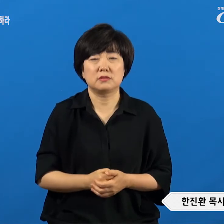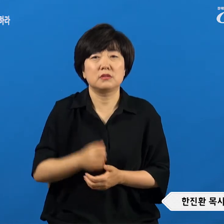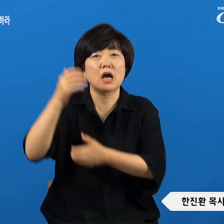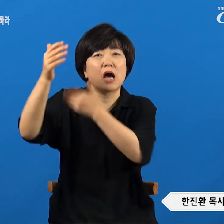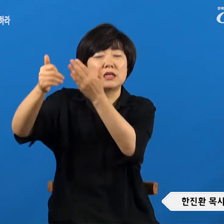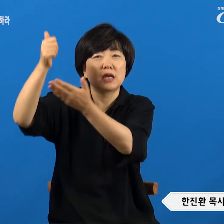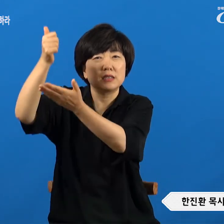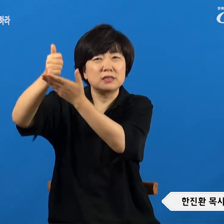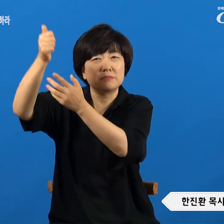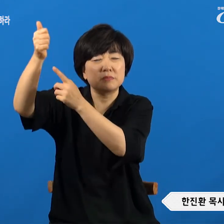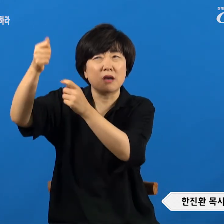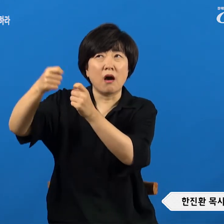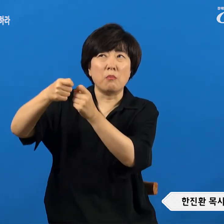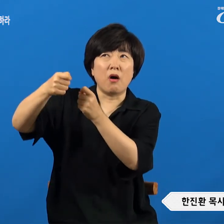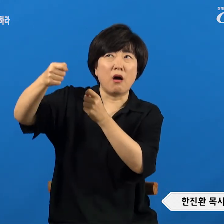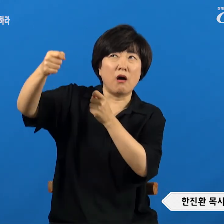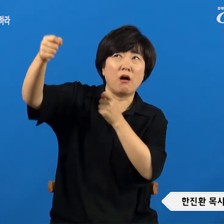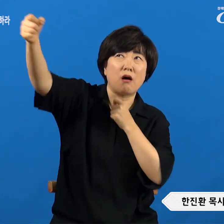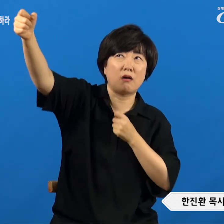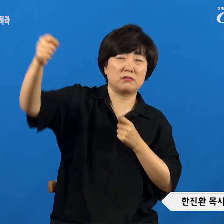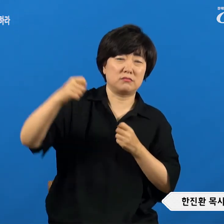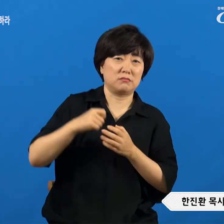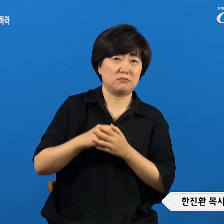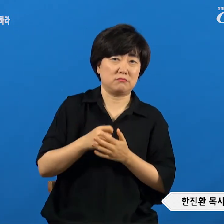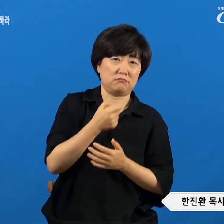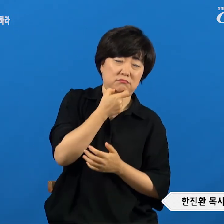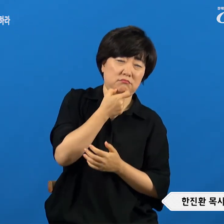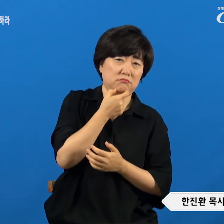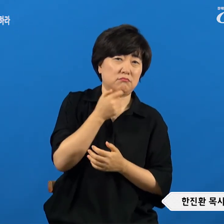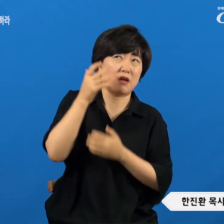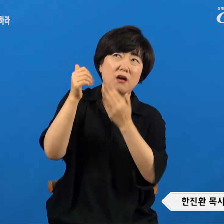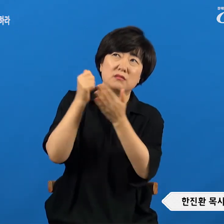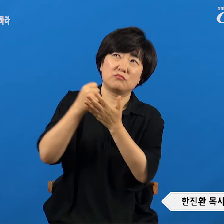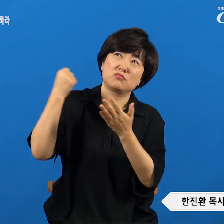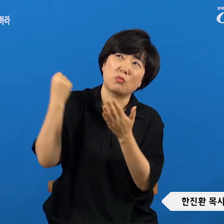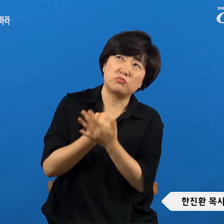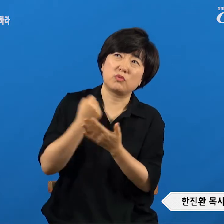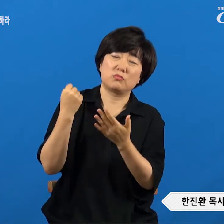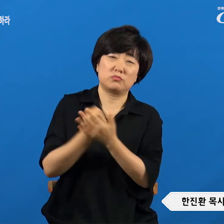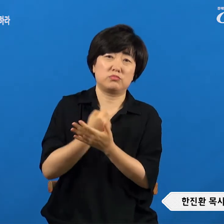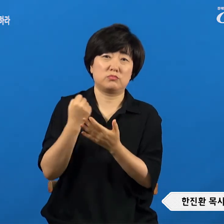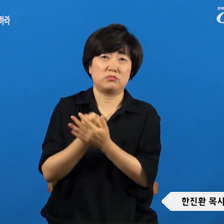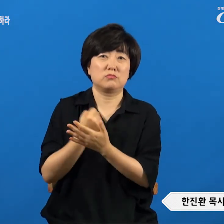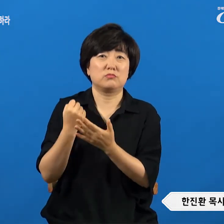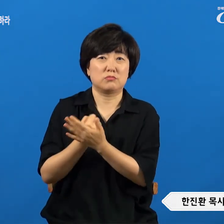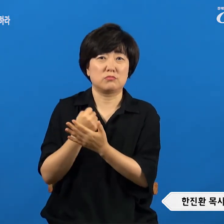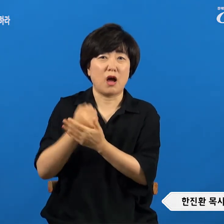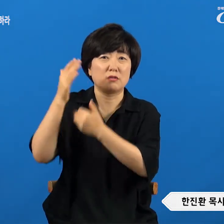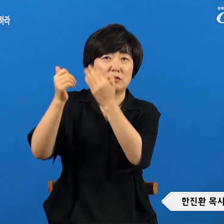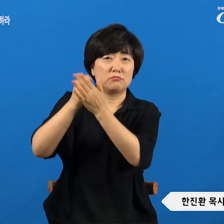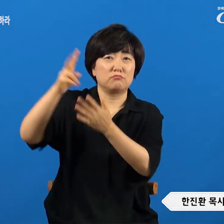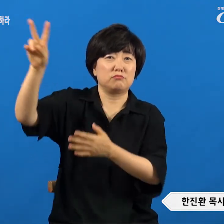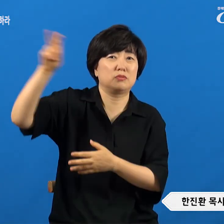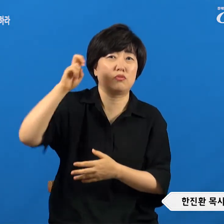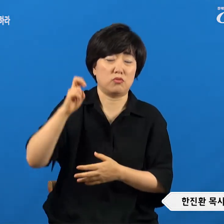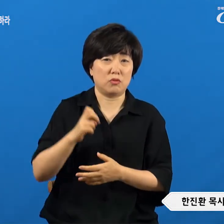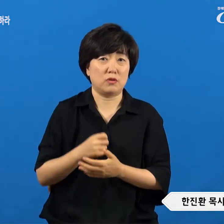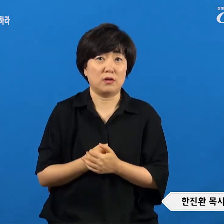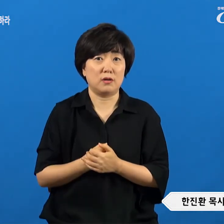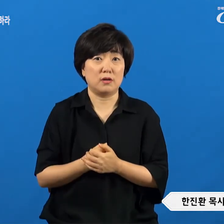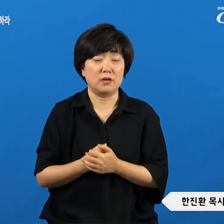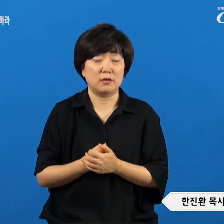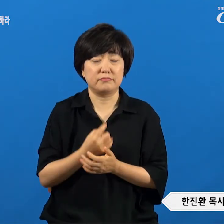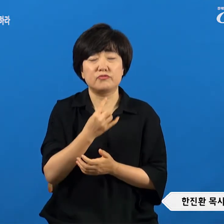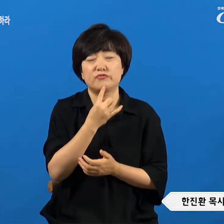하나님이 점점 멀어지고, 하나님이 섭섭해지고, 하나님이 미워지고, 그렇게